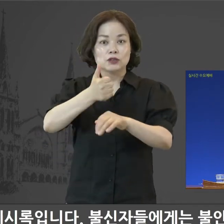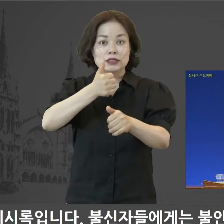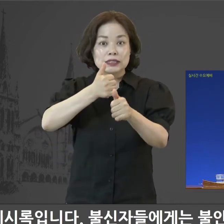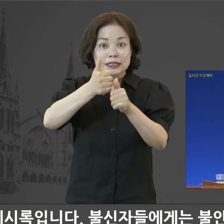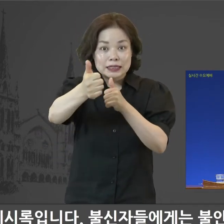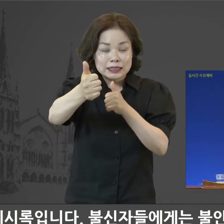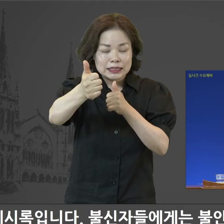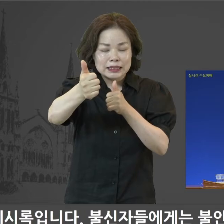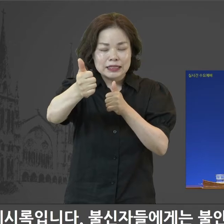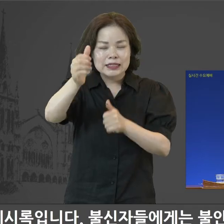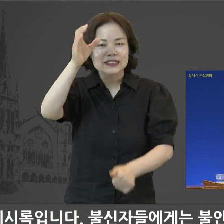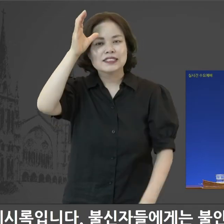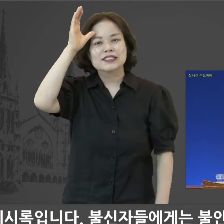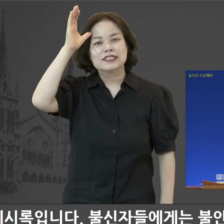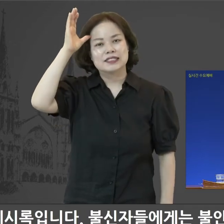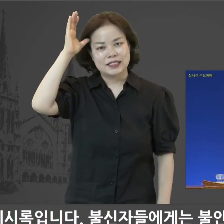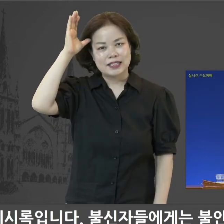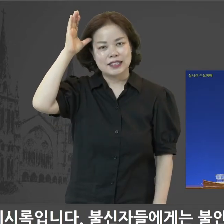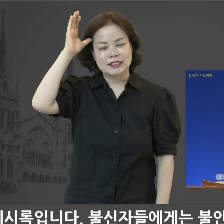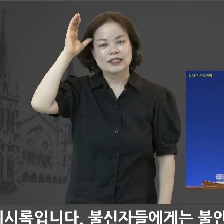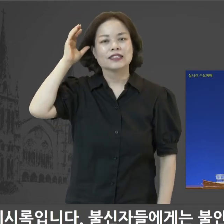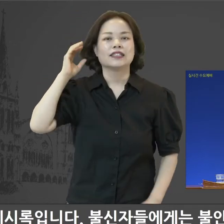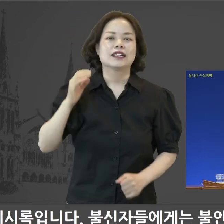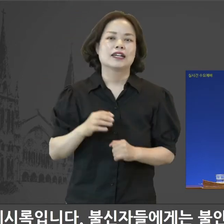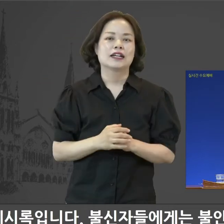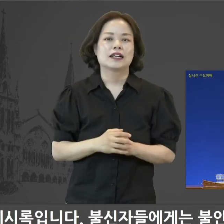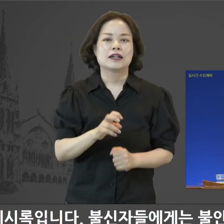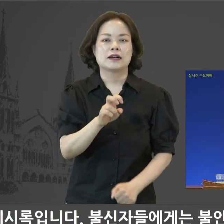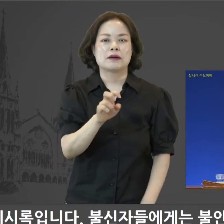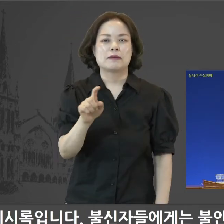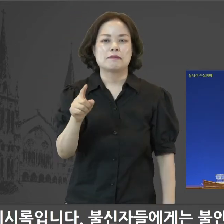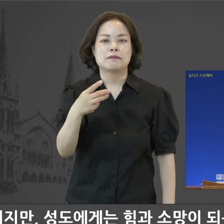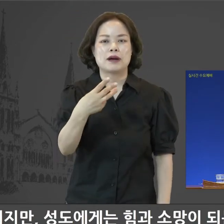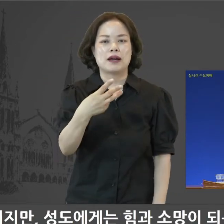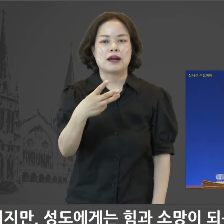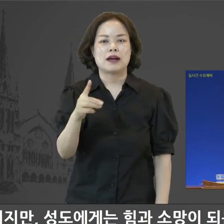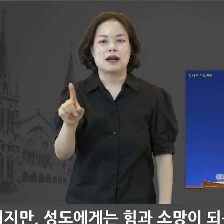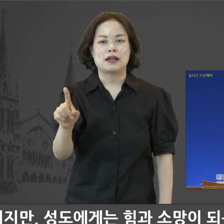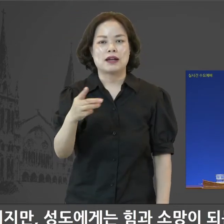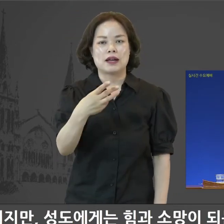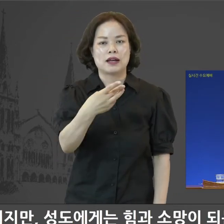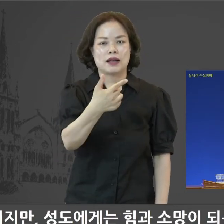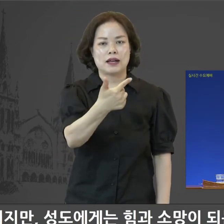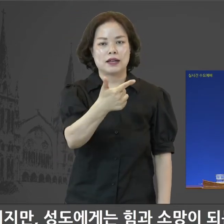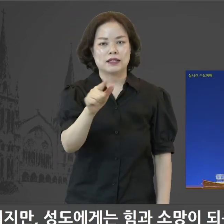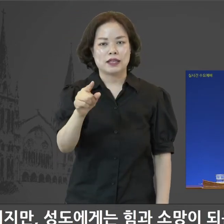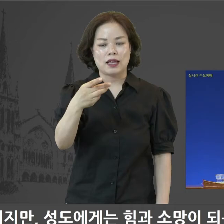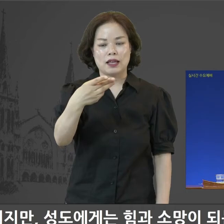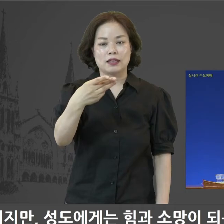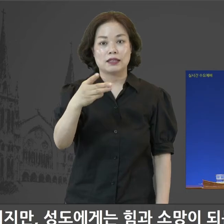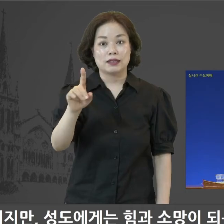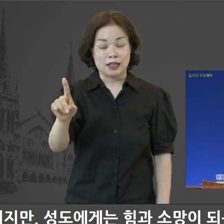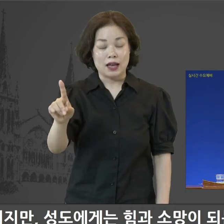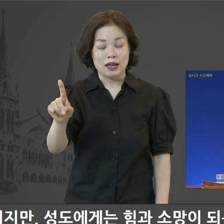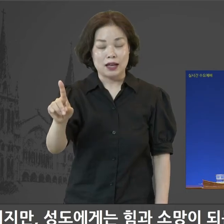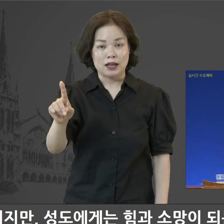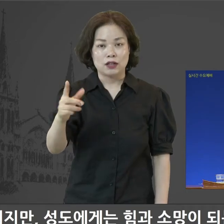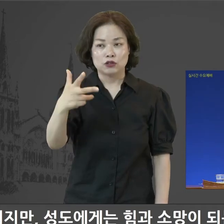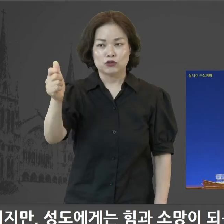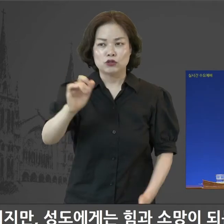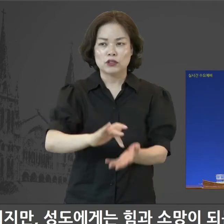승리가 기대되는, 그래서 마라나타 주 예수여 어서 오시옵소서라는